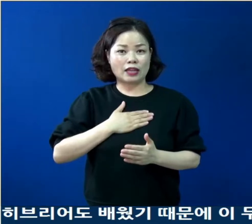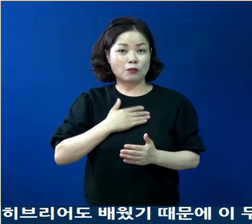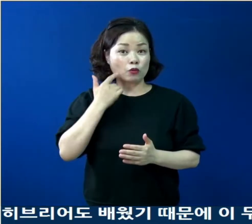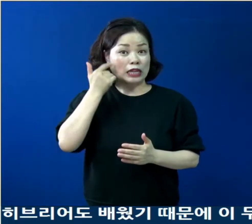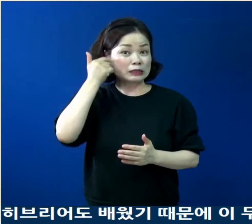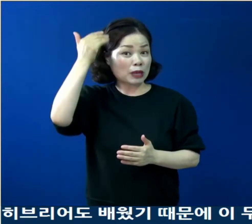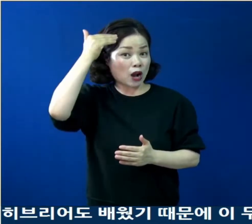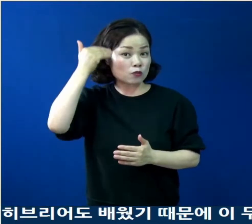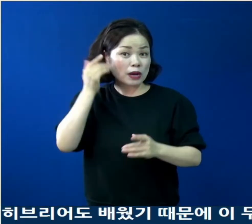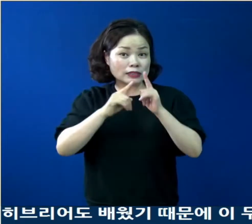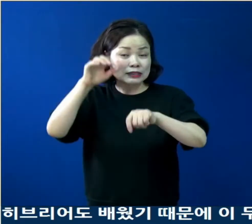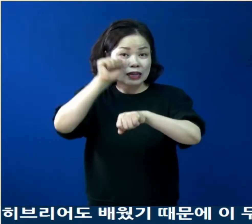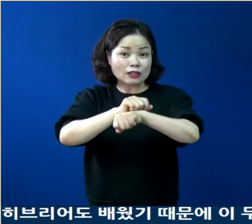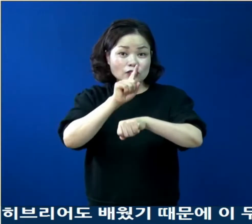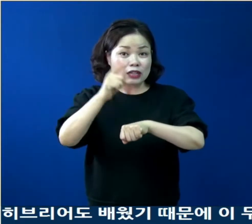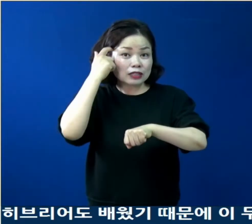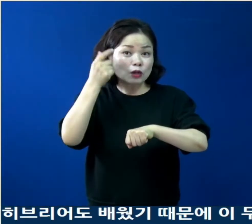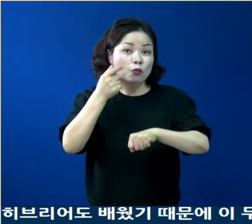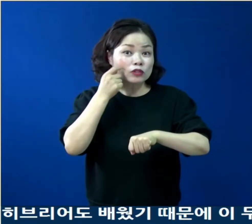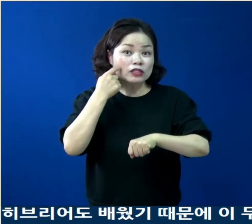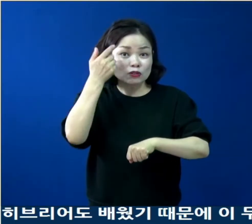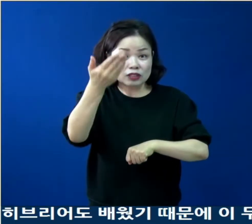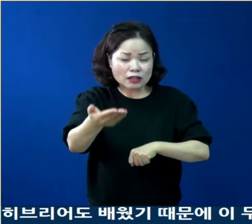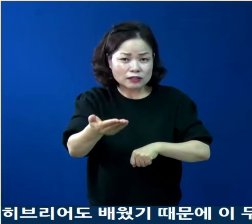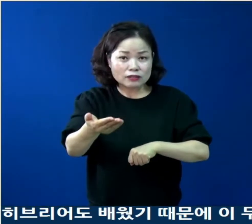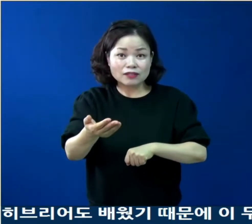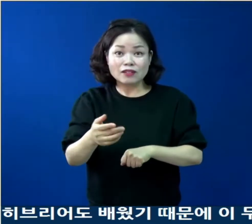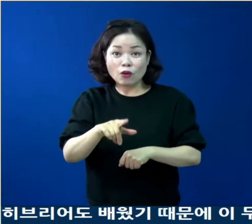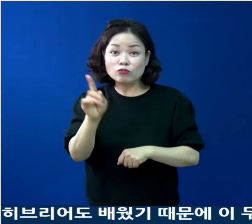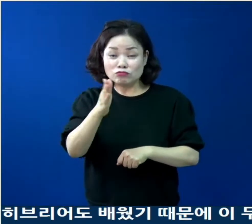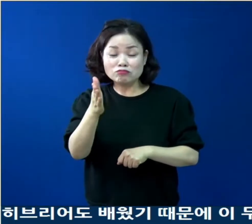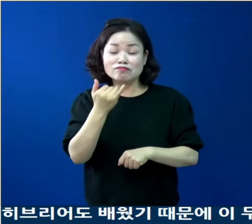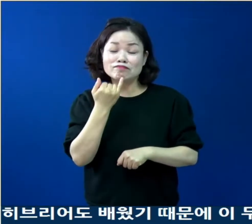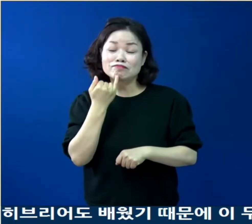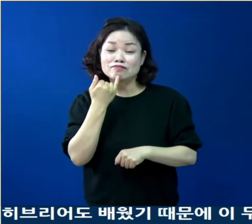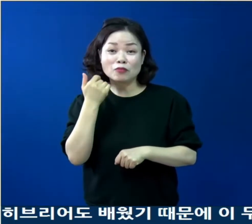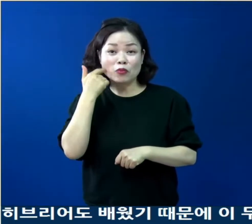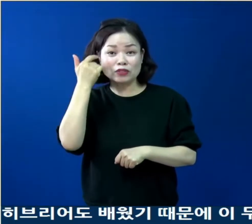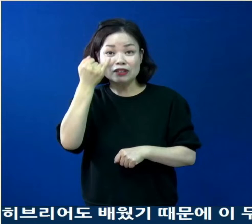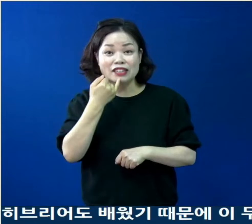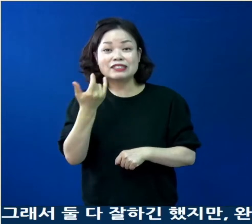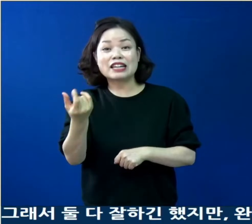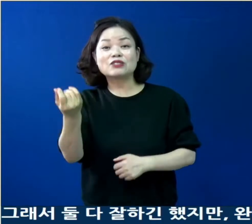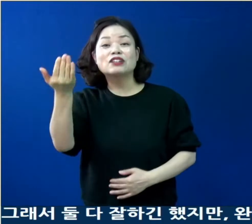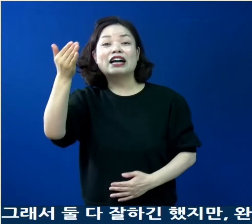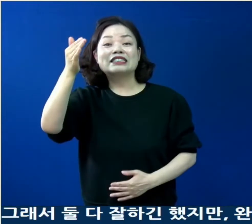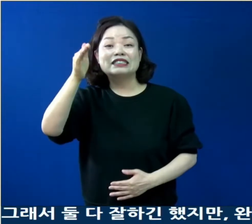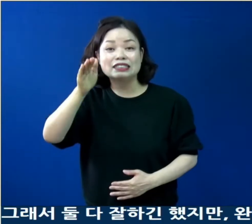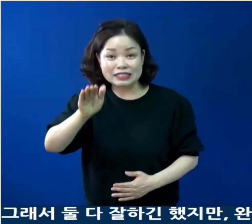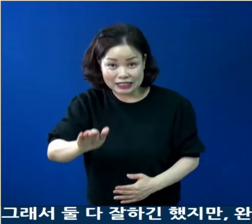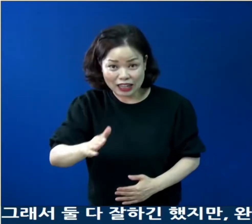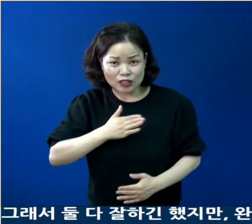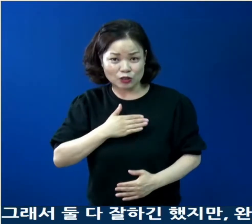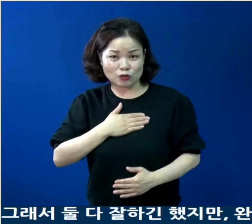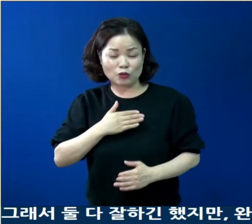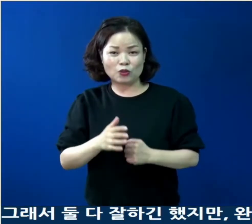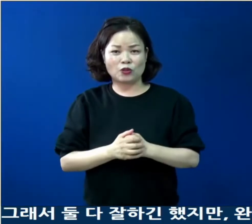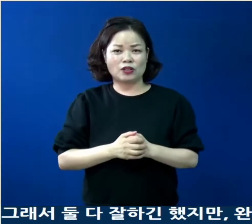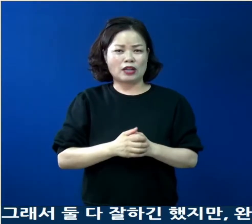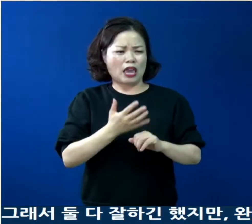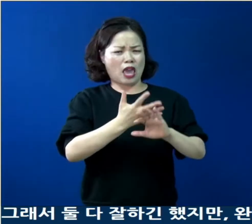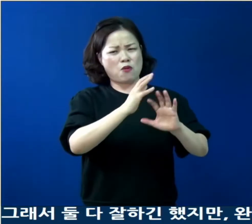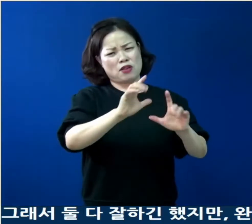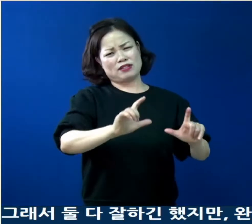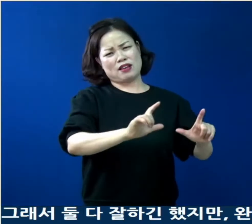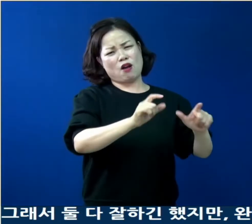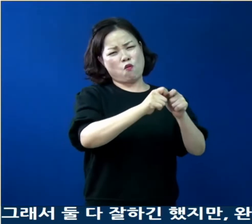잘한다고 생각하십니까? 못한다고 생각하십니까? 괜찮죠? 괜찮을 것 같아요. 근데 저도 이제 그 해외